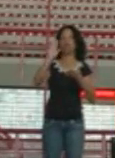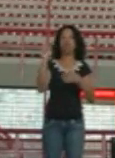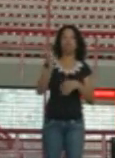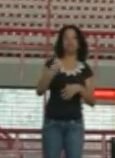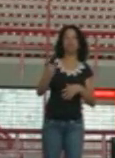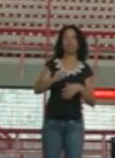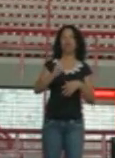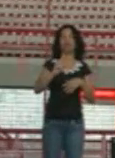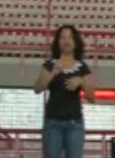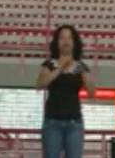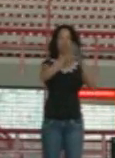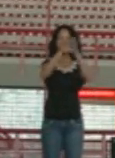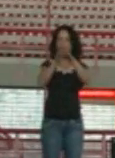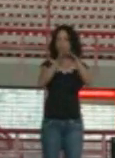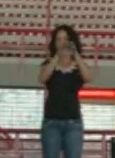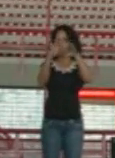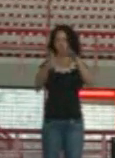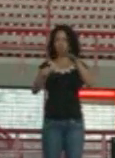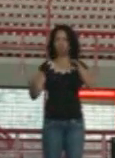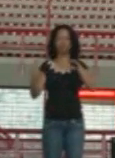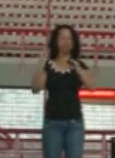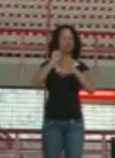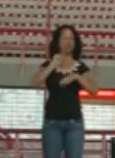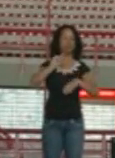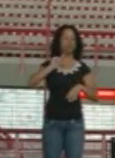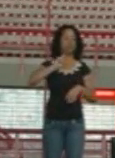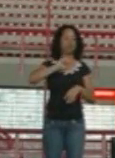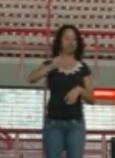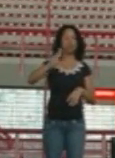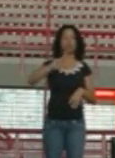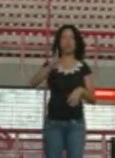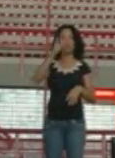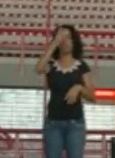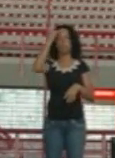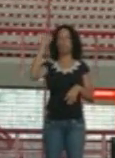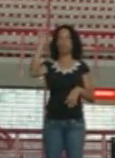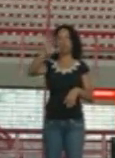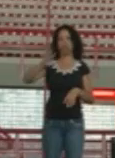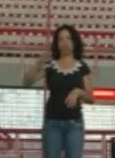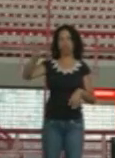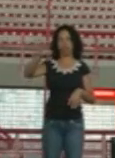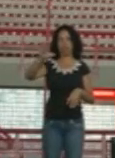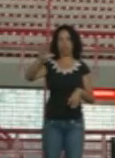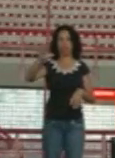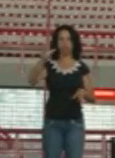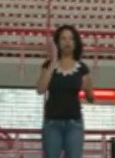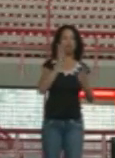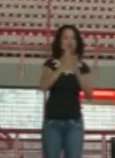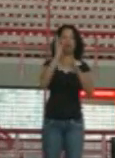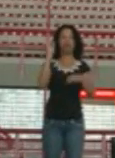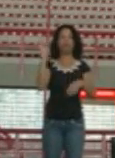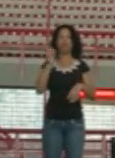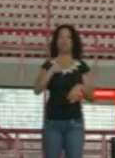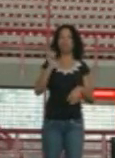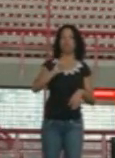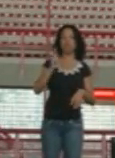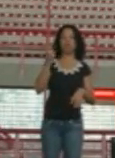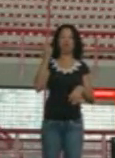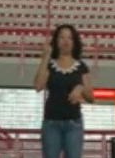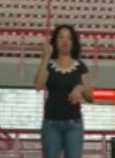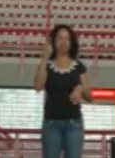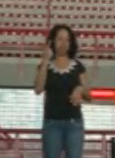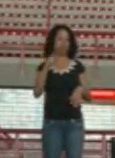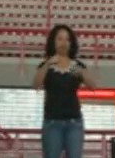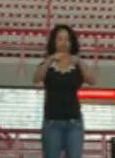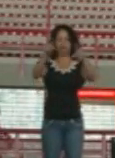da desigualdade do Brasil não é a população. A causa não é demográfica. E